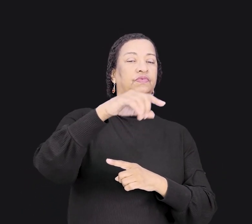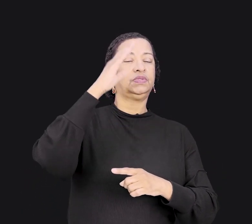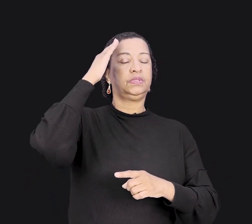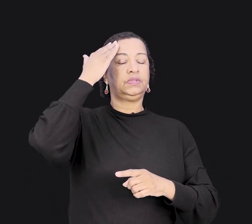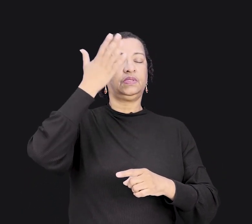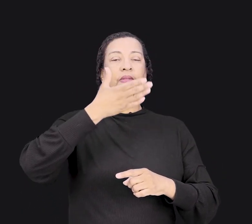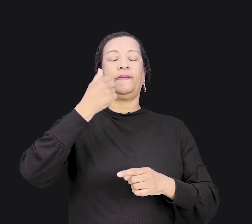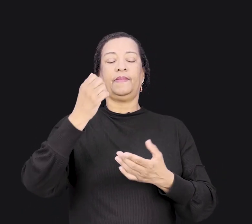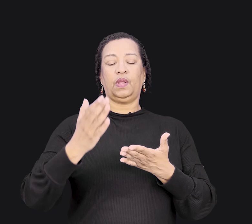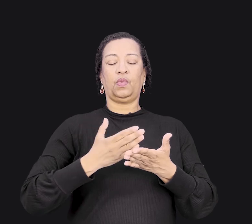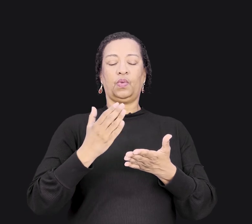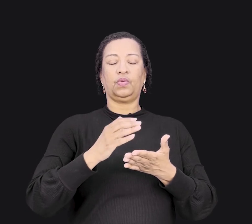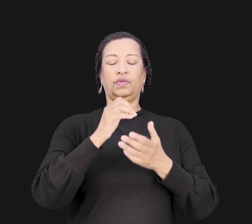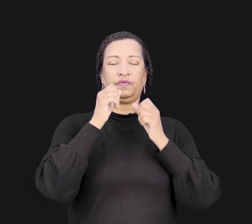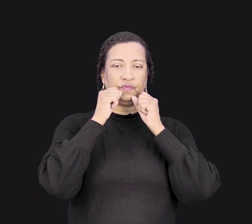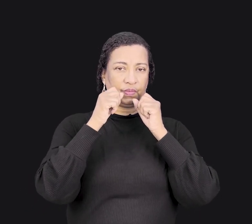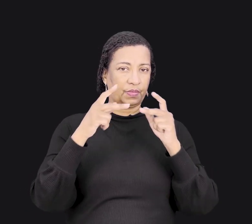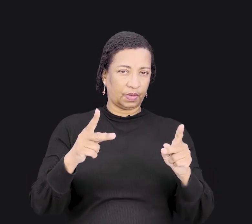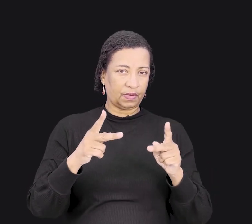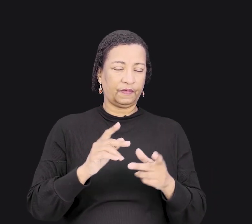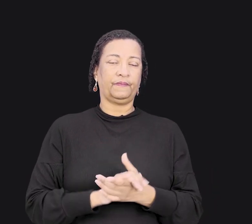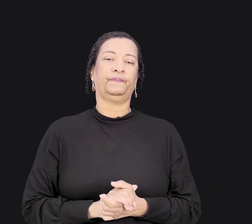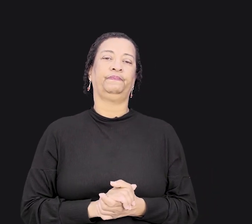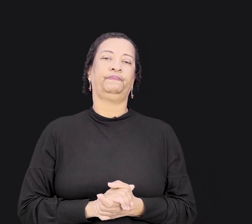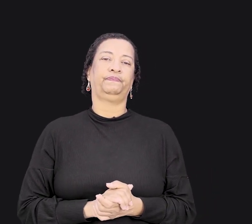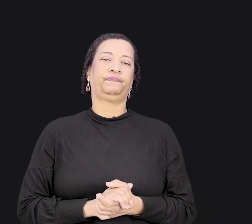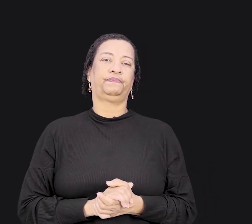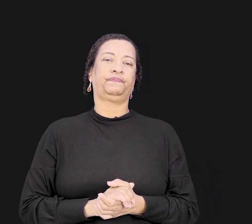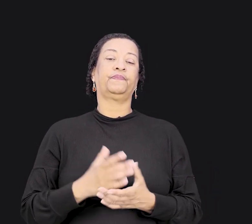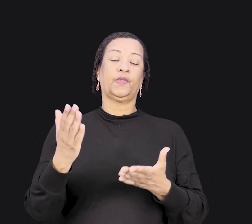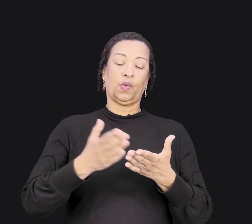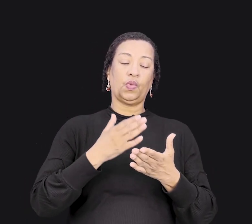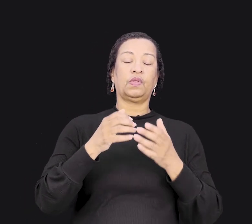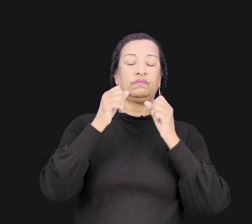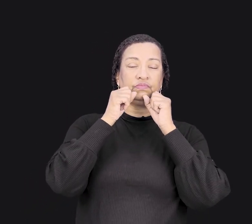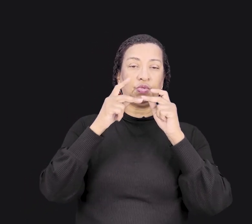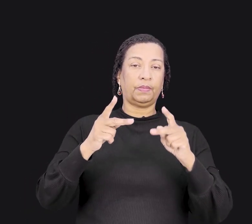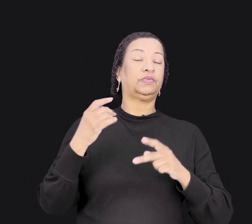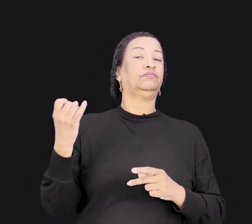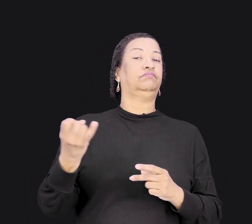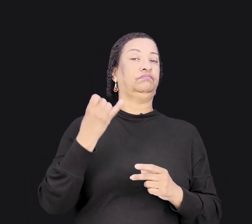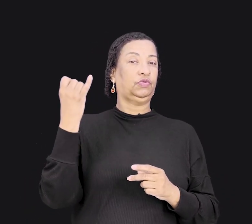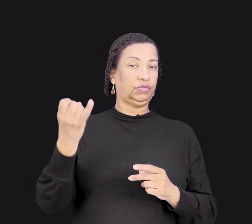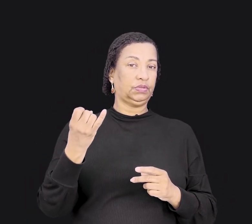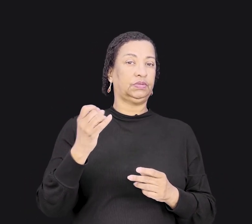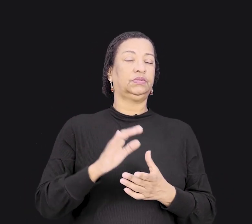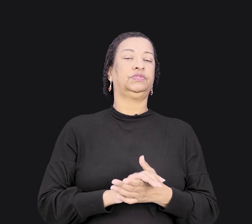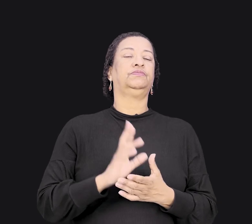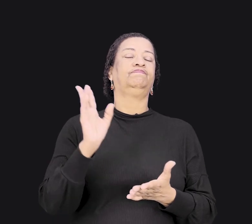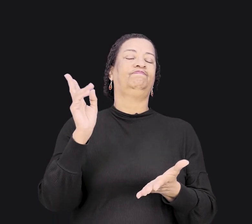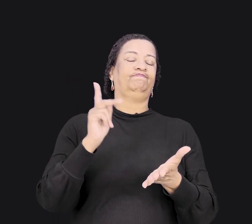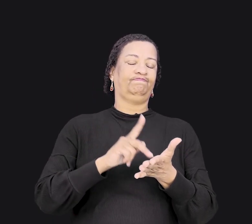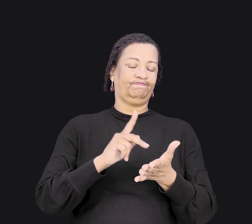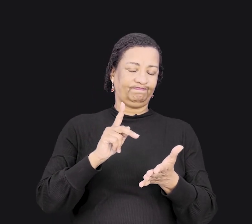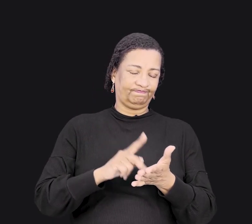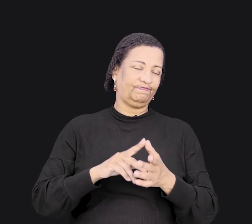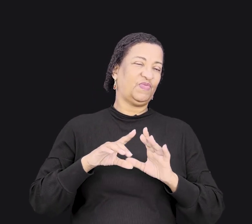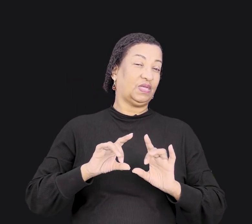o livro do Apocalipse. Sendo o livro do Apocalipse tão importante, é realmente especial você